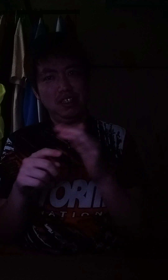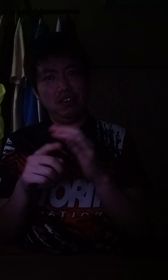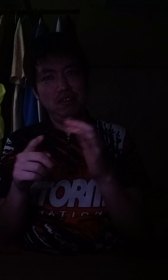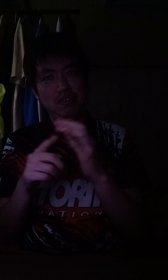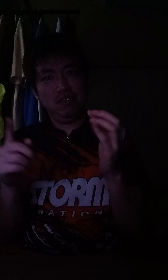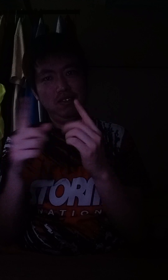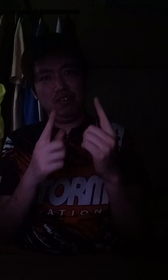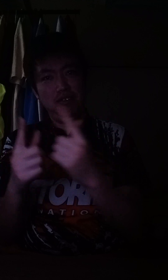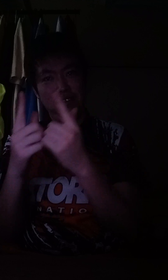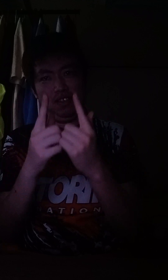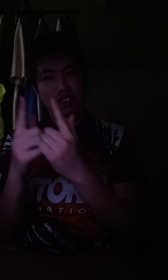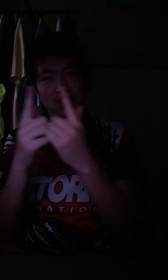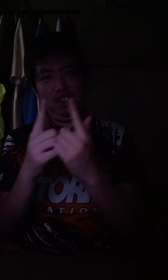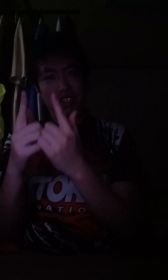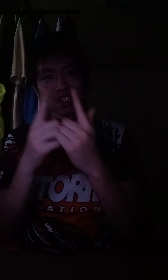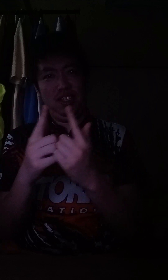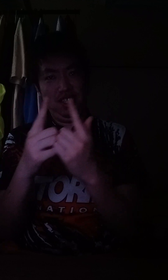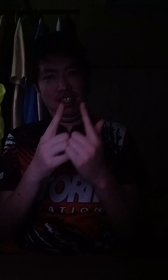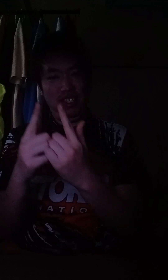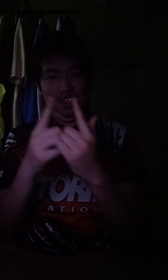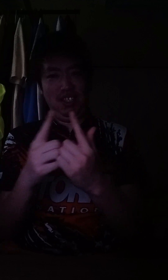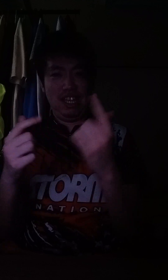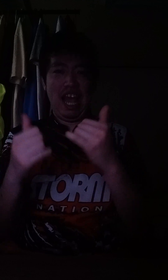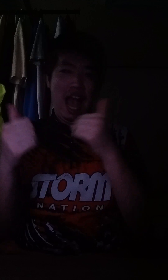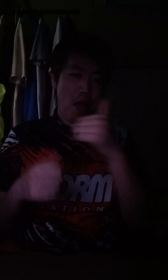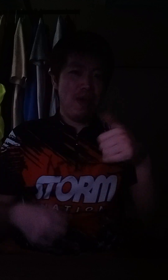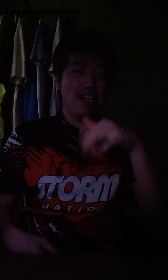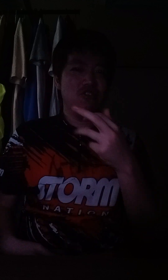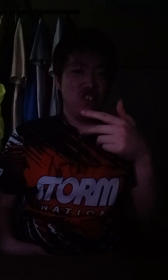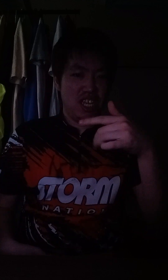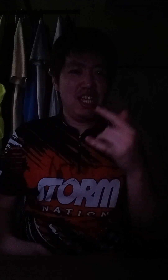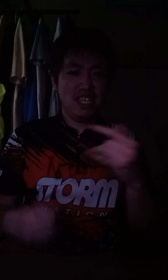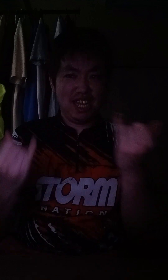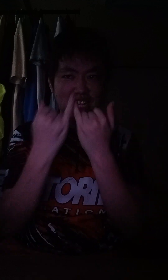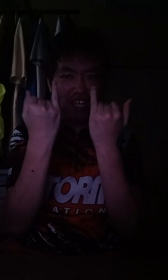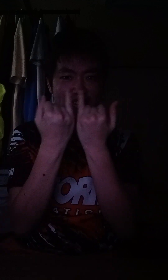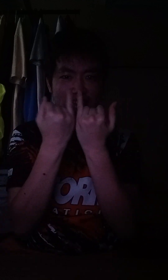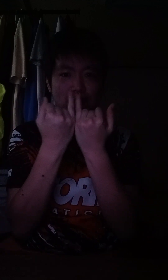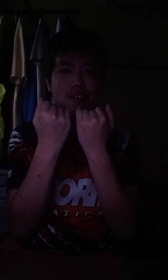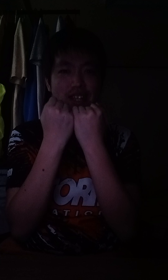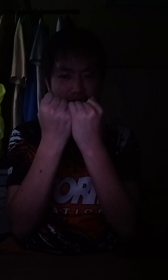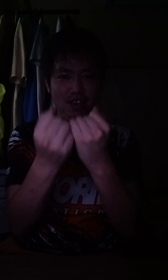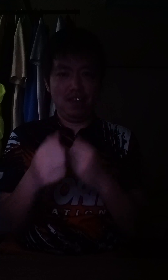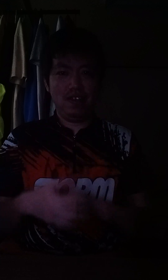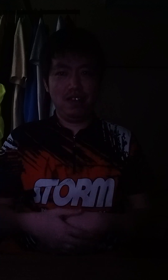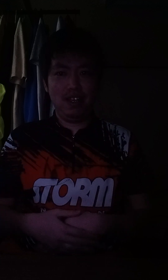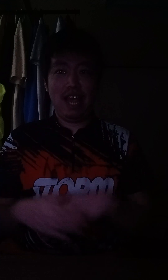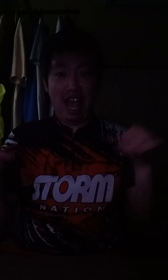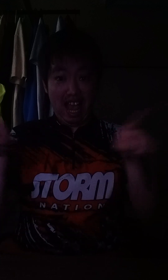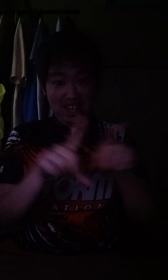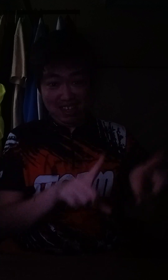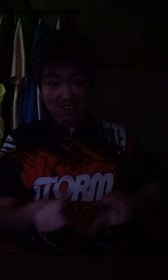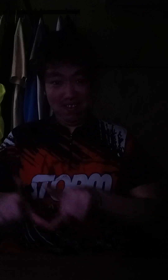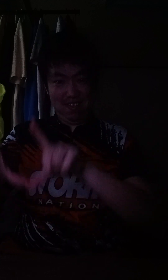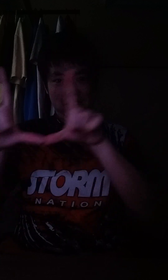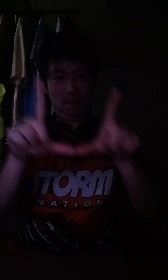언제나 친구처럼 곁을 지켜주는 아빠 수창 씨가 있기 때문인데요. 함께 있을 때면 웃음이